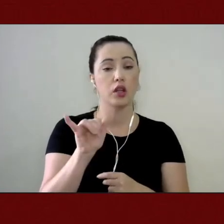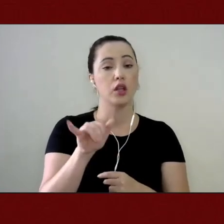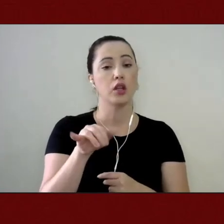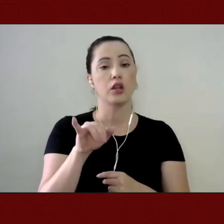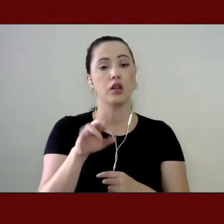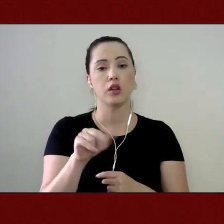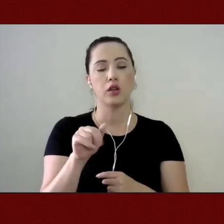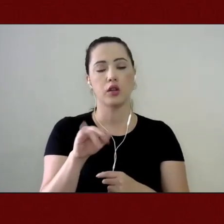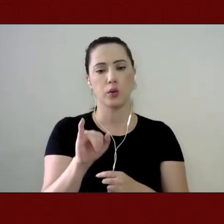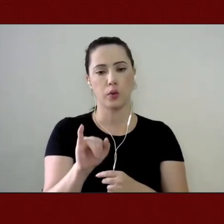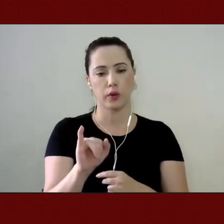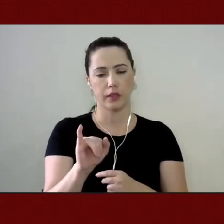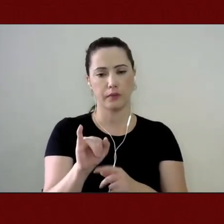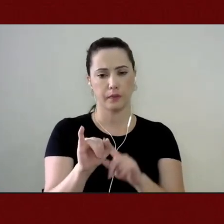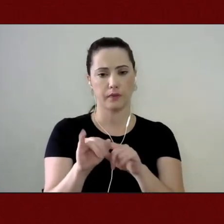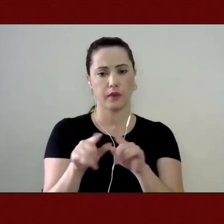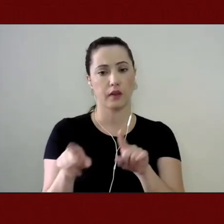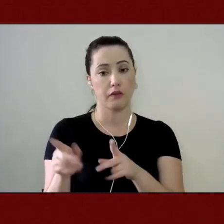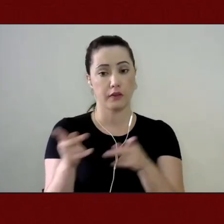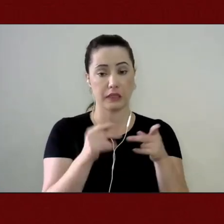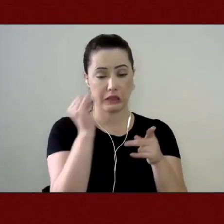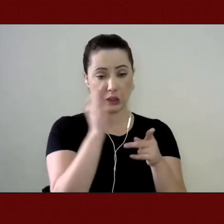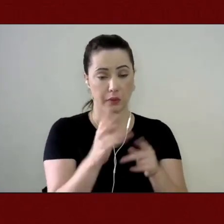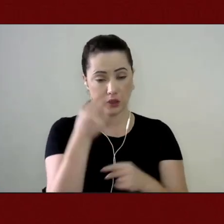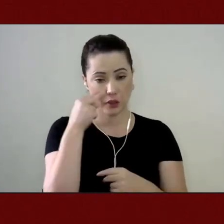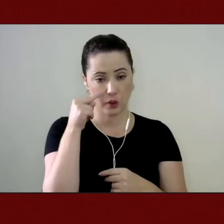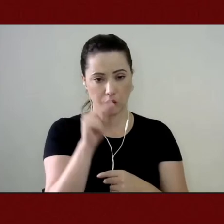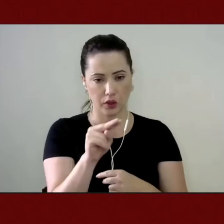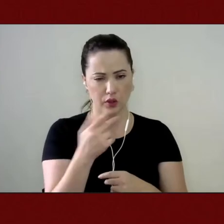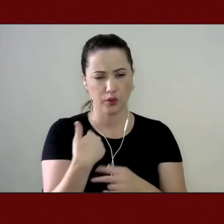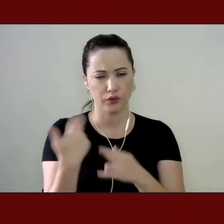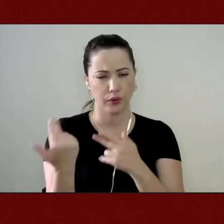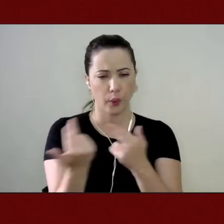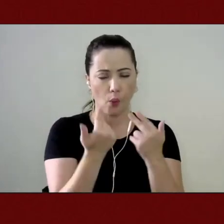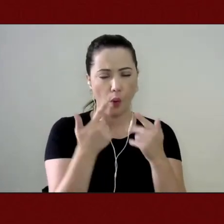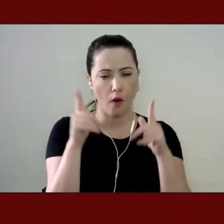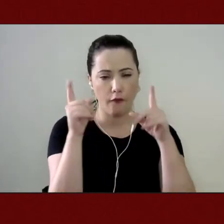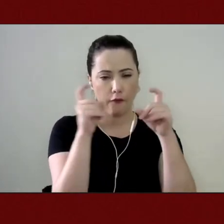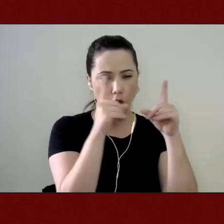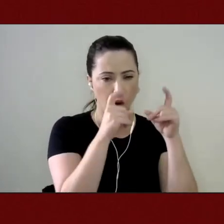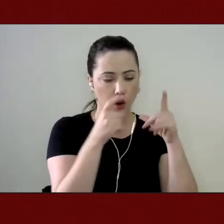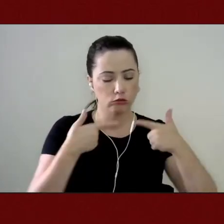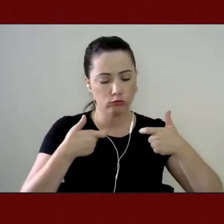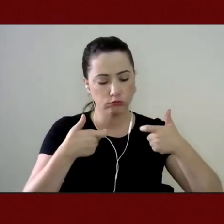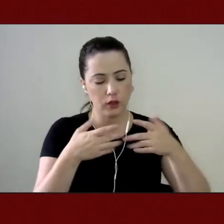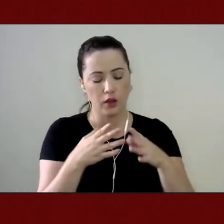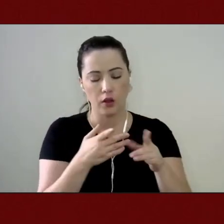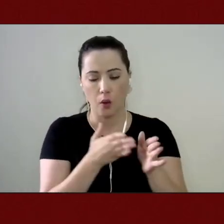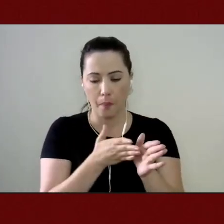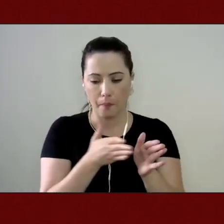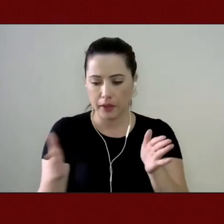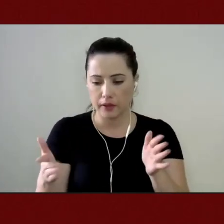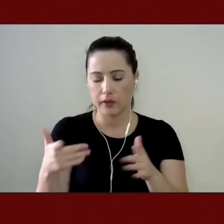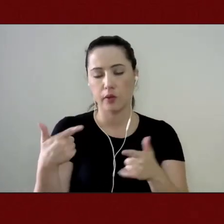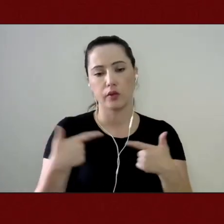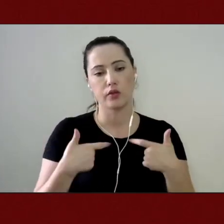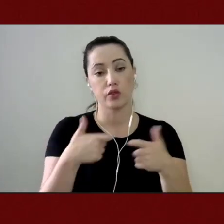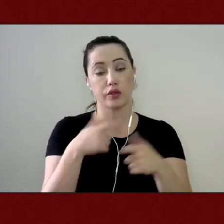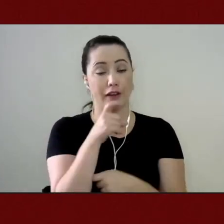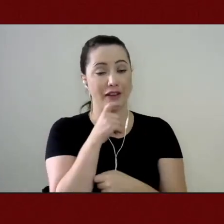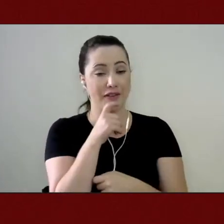pesada dos anos de chumbo. E, apesar do clima de Guerra Fria e da legitimação anticomunista